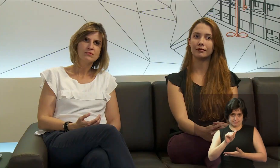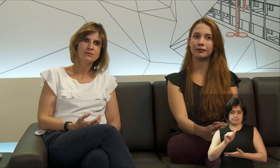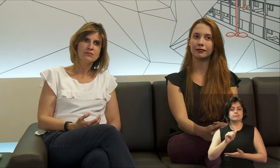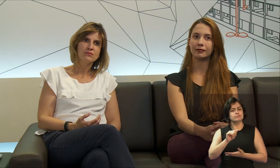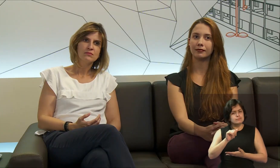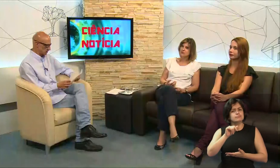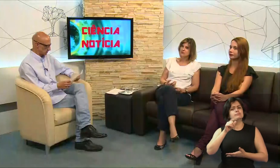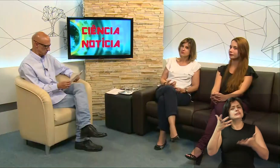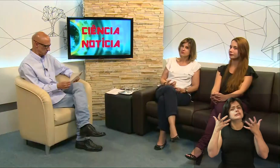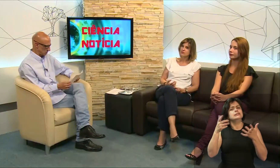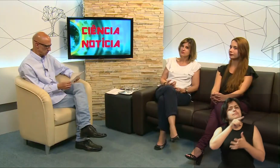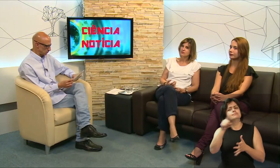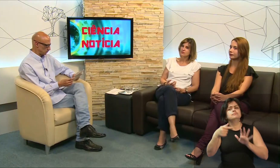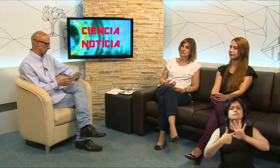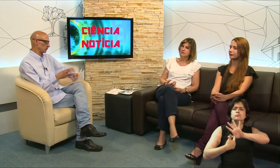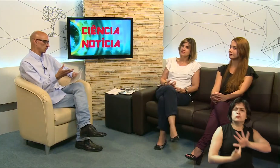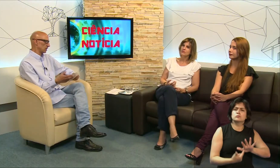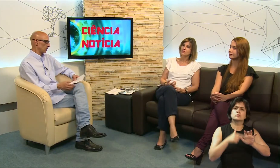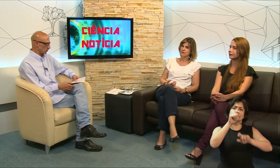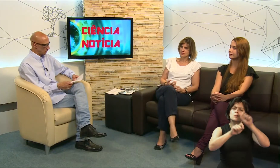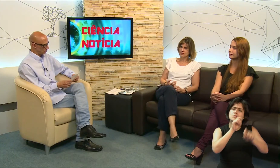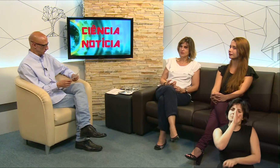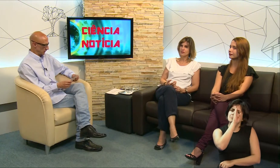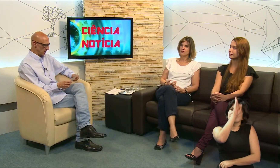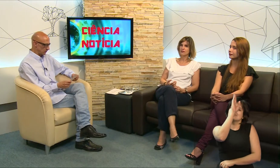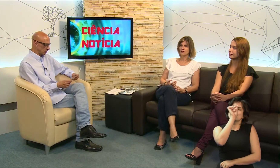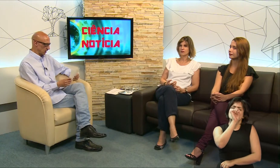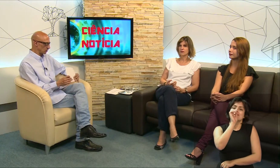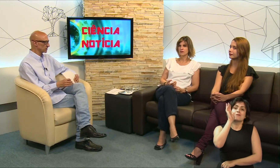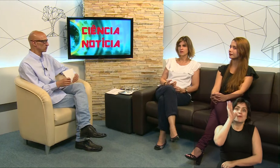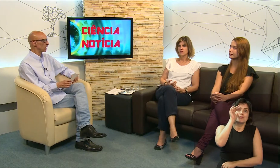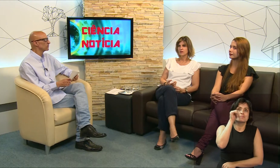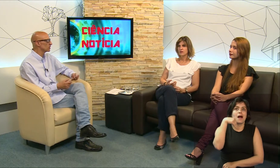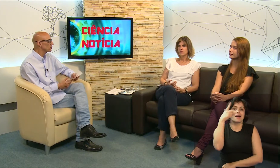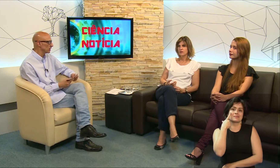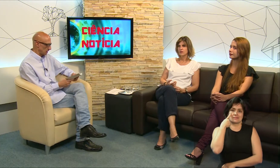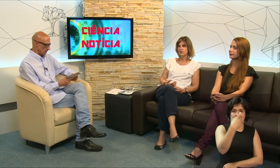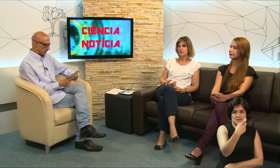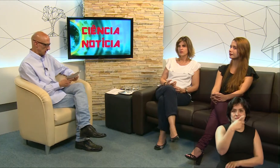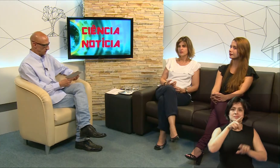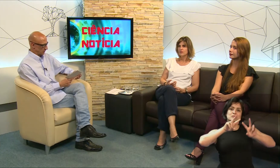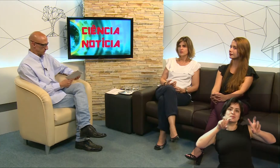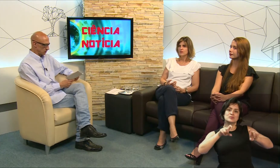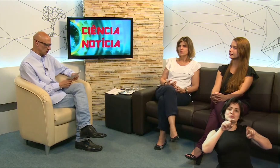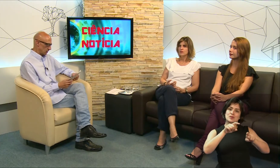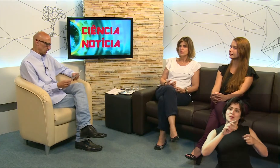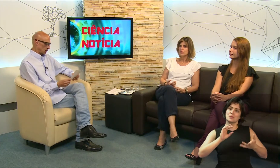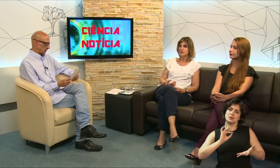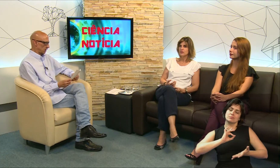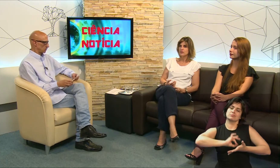principais, o que, por exemplo, alguma curiosidade, alguma coisa que mais chame a atenção dos